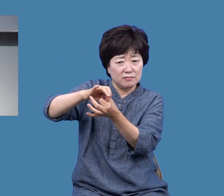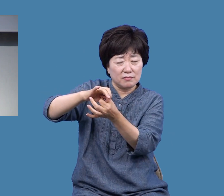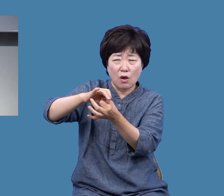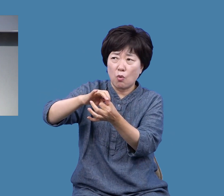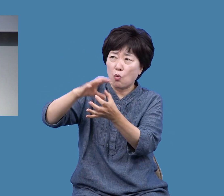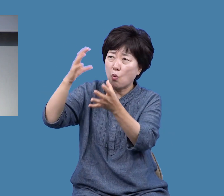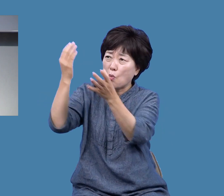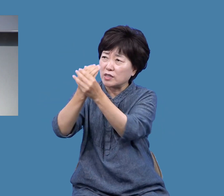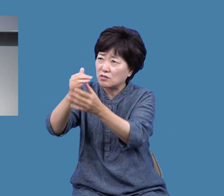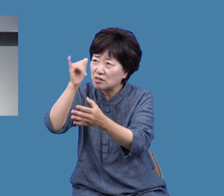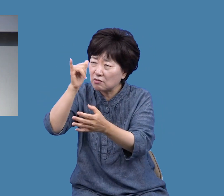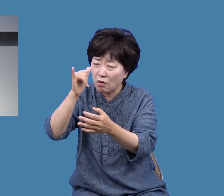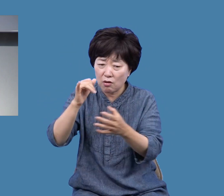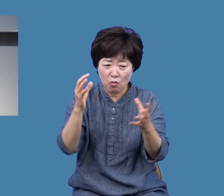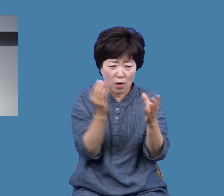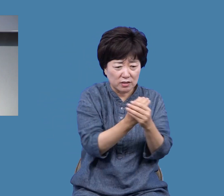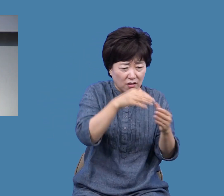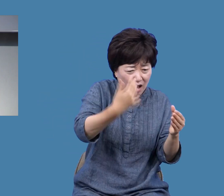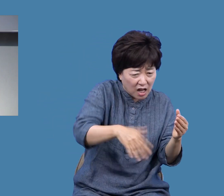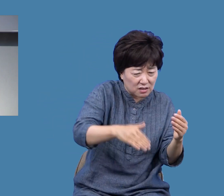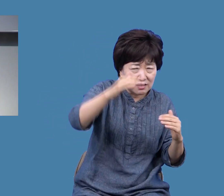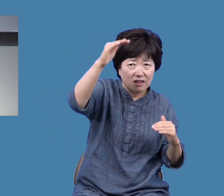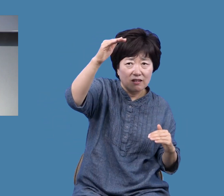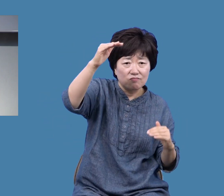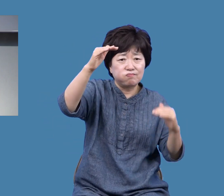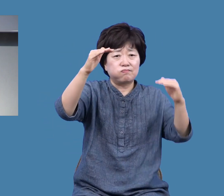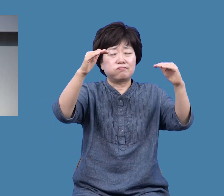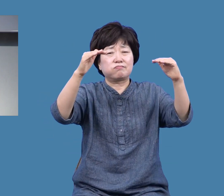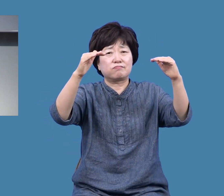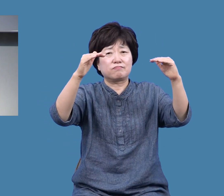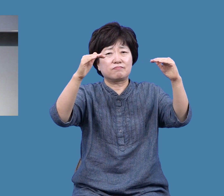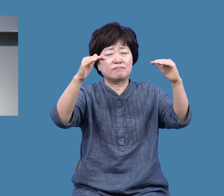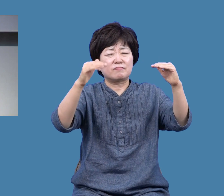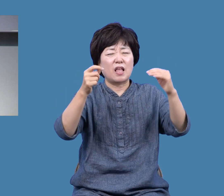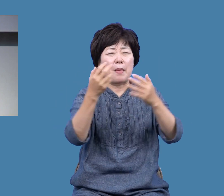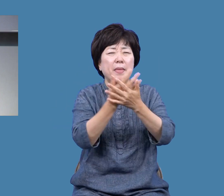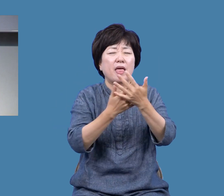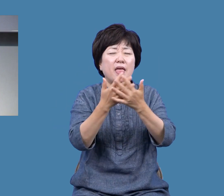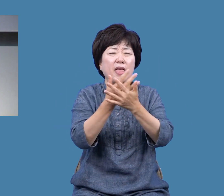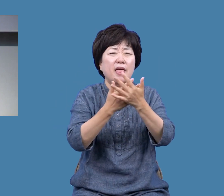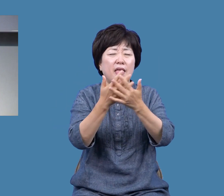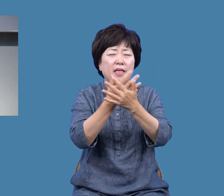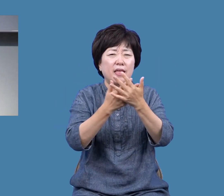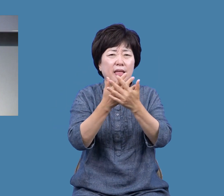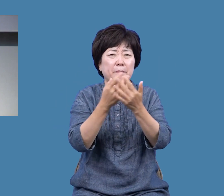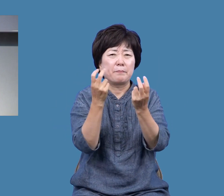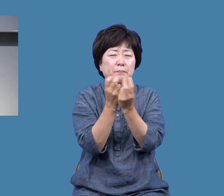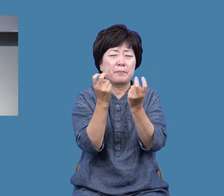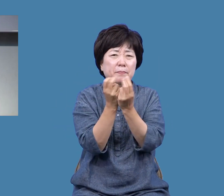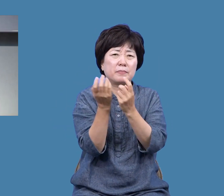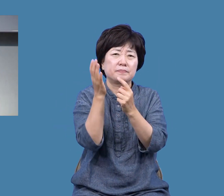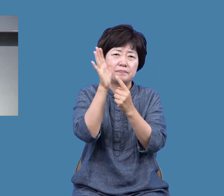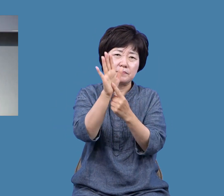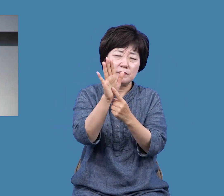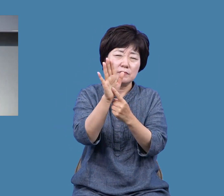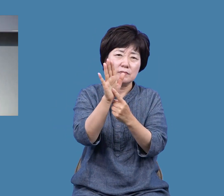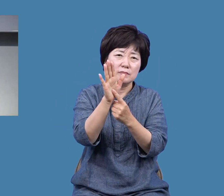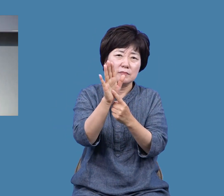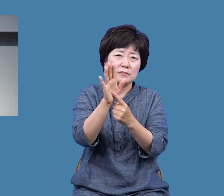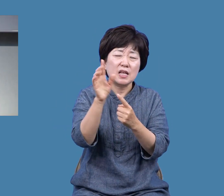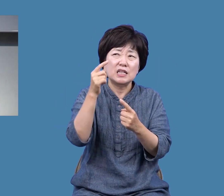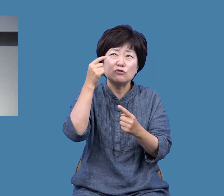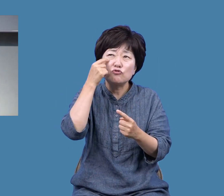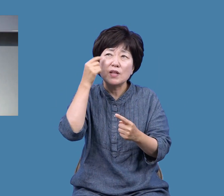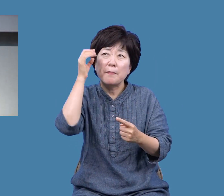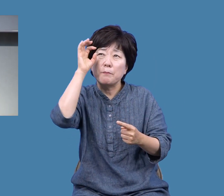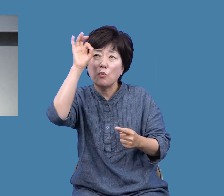있으면서도 또 완성해 가야 되는 이런 애매한 표현을 쓸 수밖에 없는 게 인간의 이중성 때문에 그래요. 우리가 보이는 세계와 보이지 않는